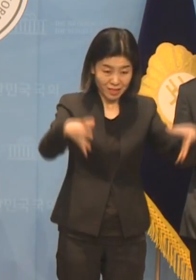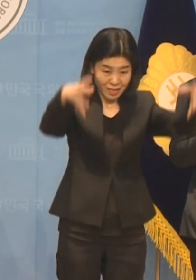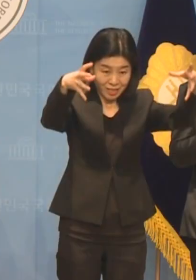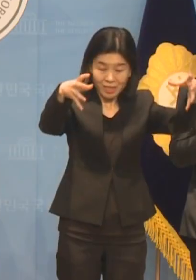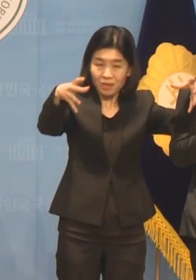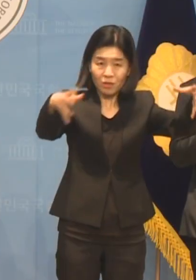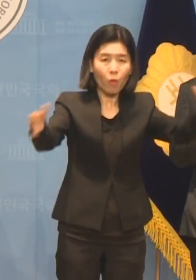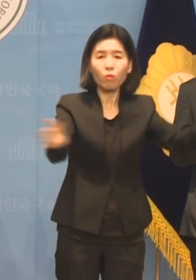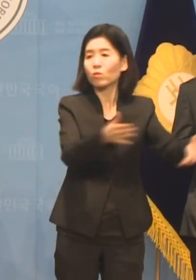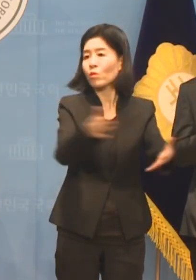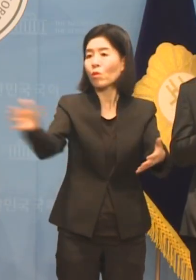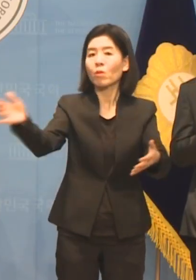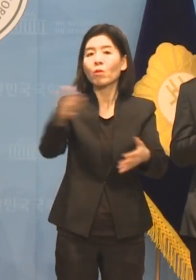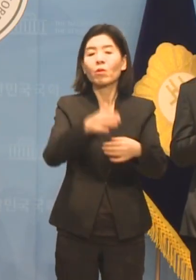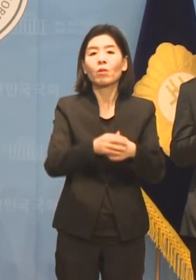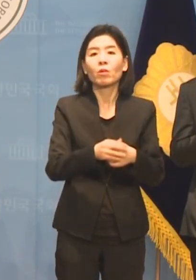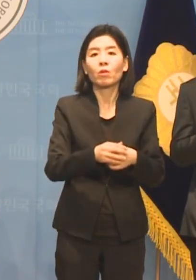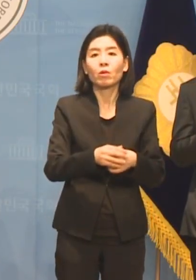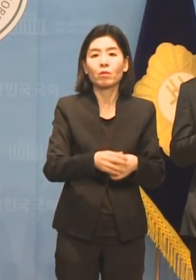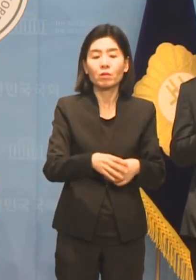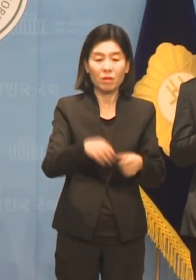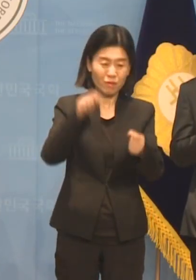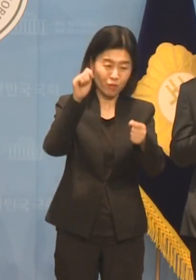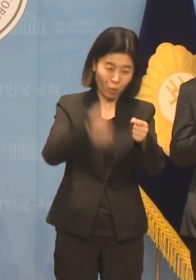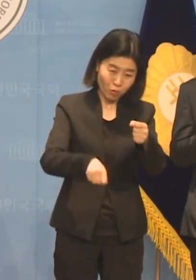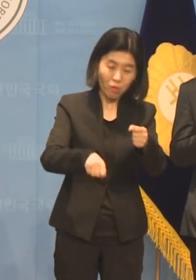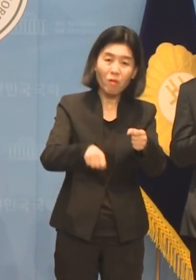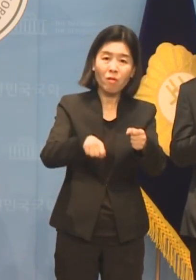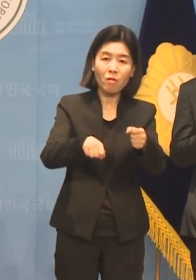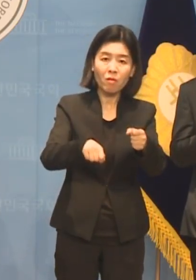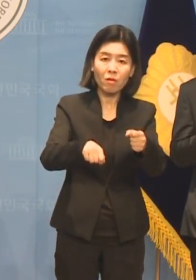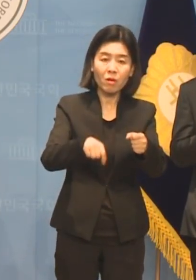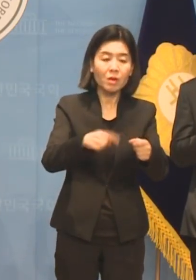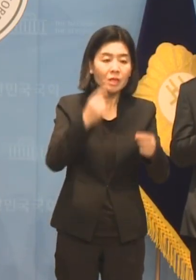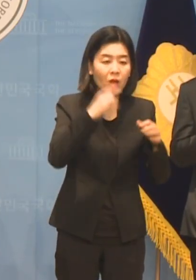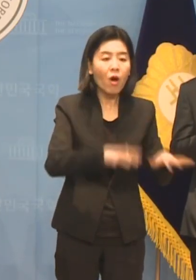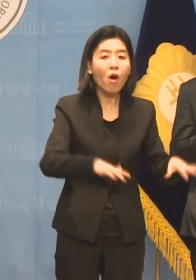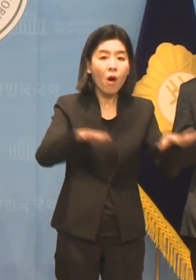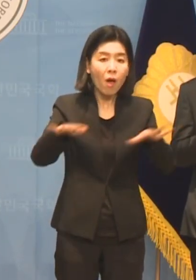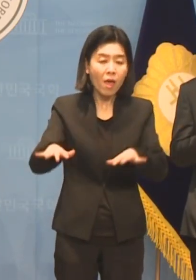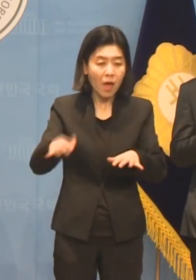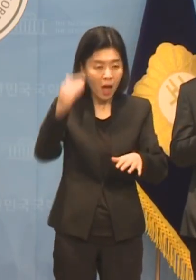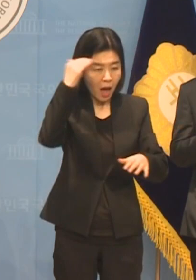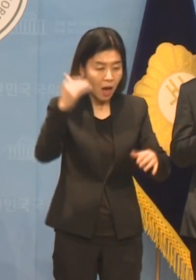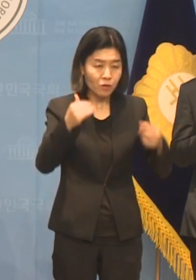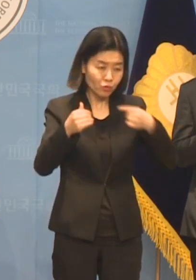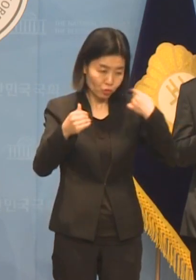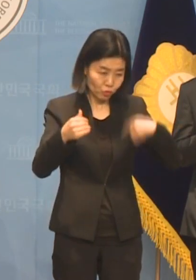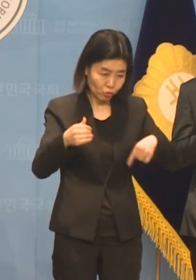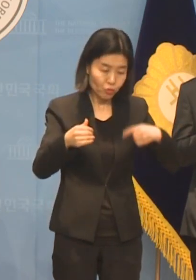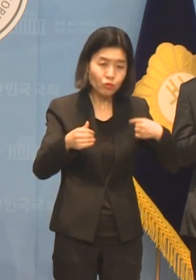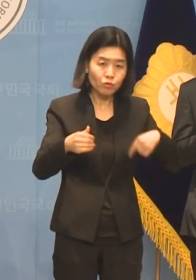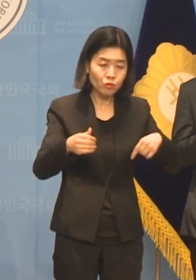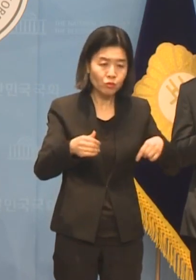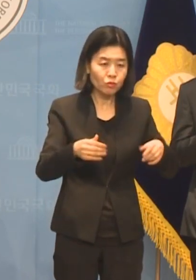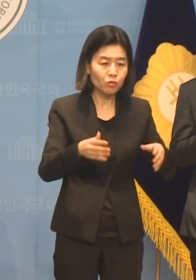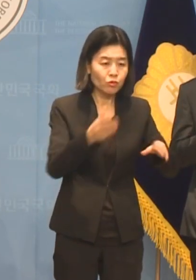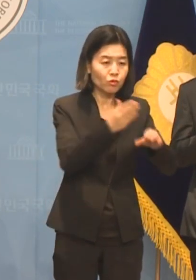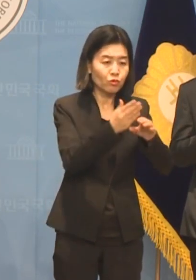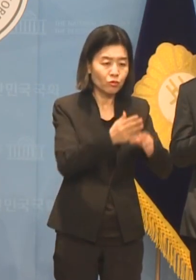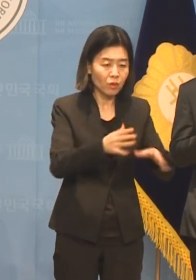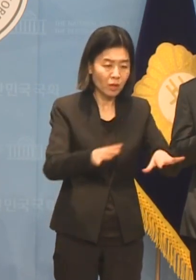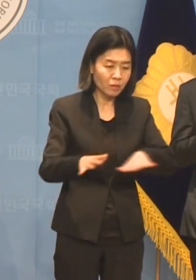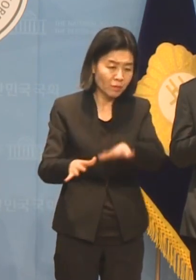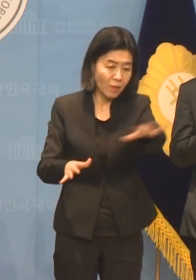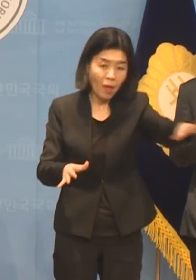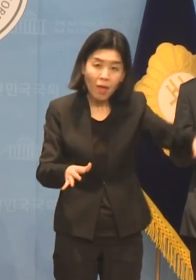없었습니다. 특히 고정 구조물은 서해 잠정 조치 수역 내에 강철 구조물을 박아